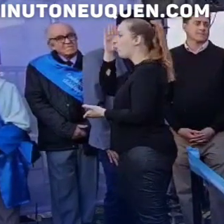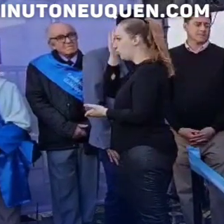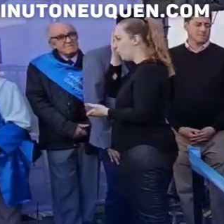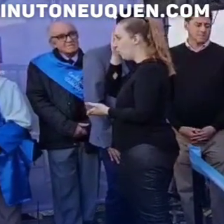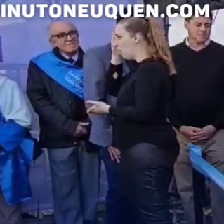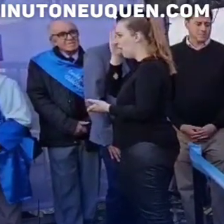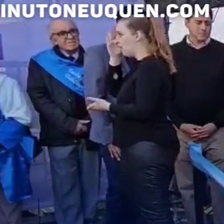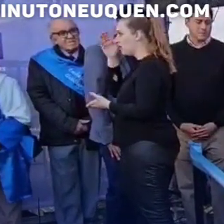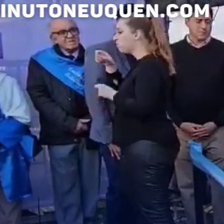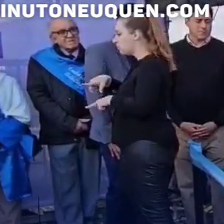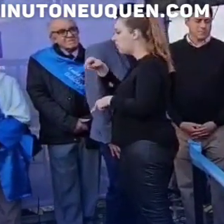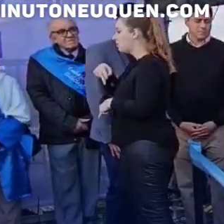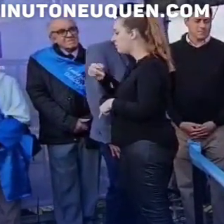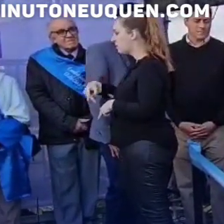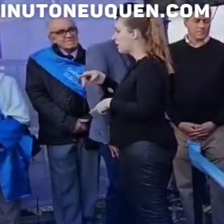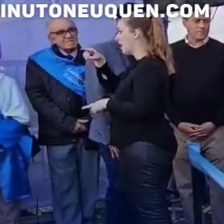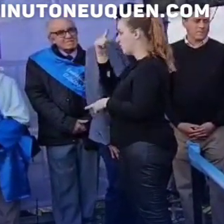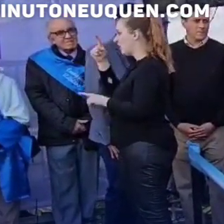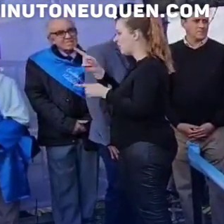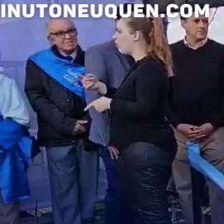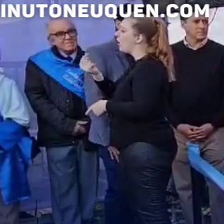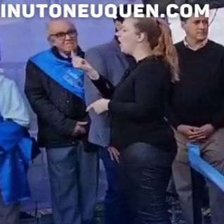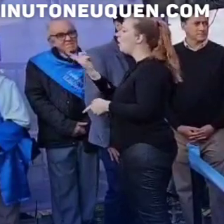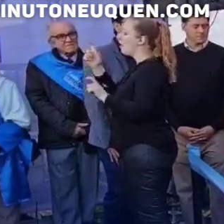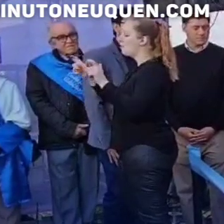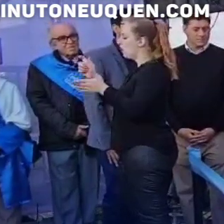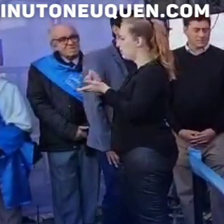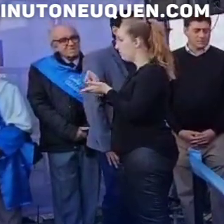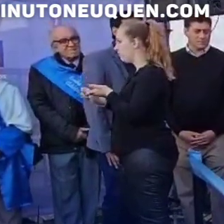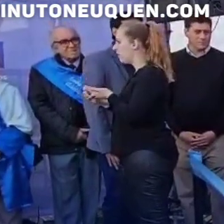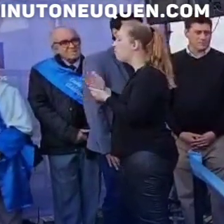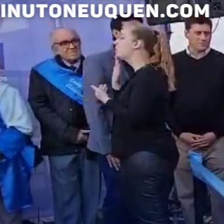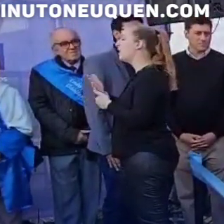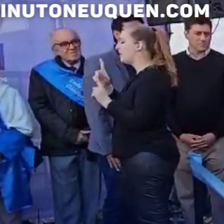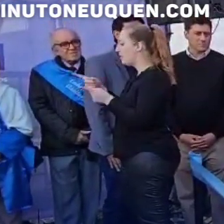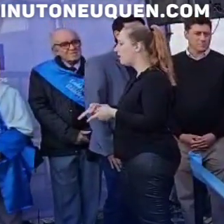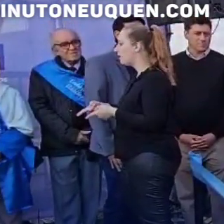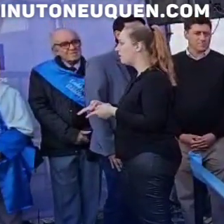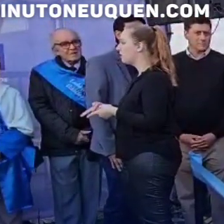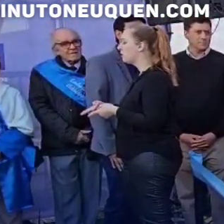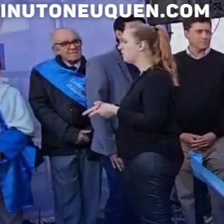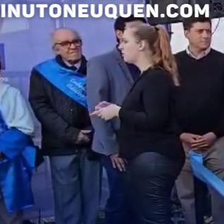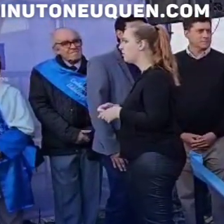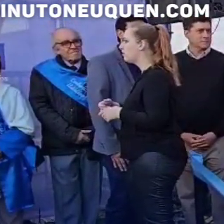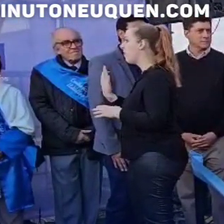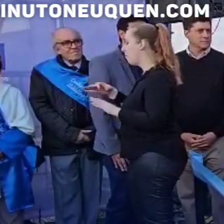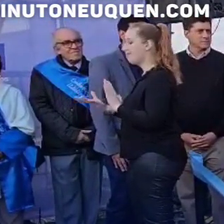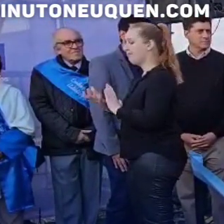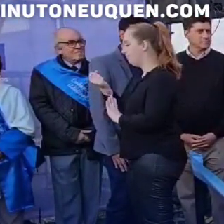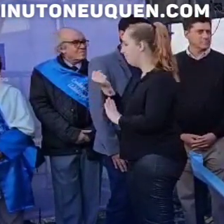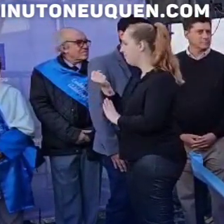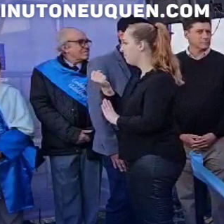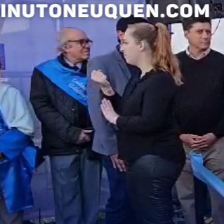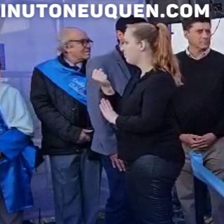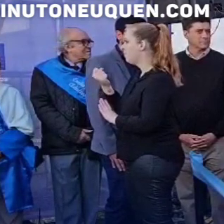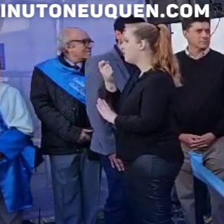cultura local, patagónica y nacional con cada uno de los escritores. Muchísimas gracias también porque hay que rescatarlo.